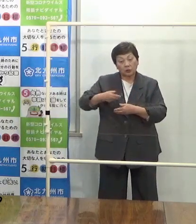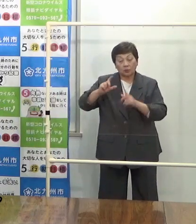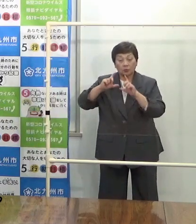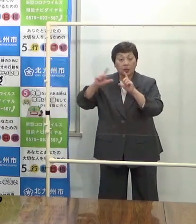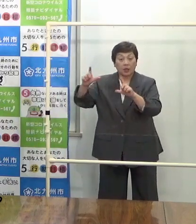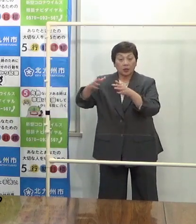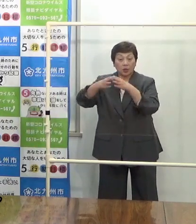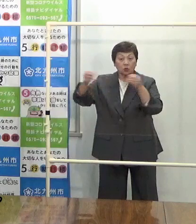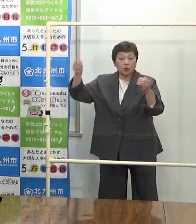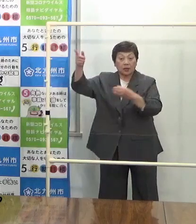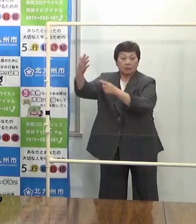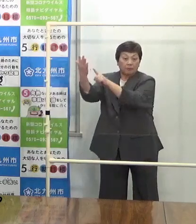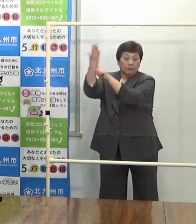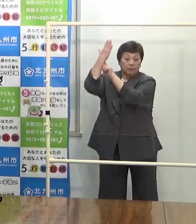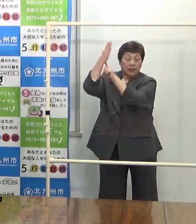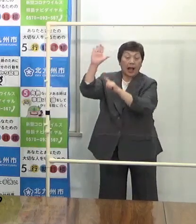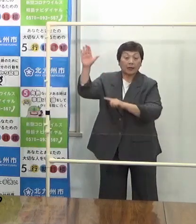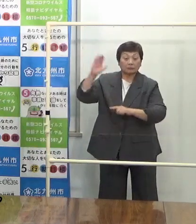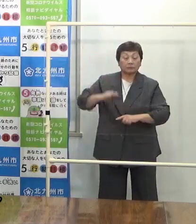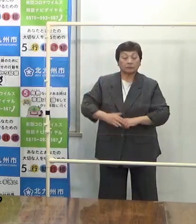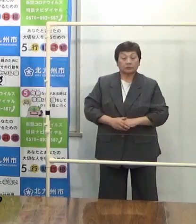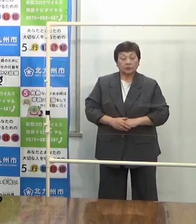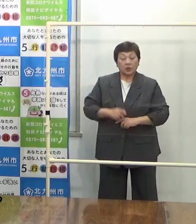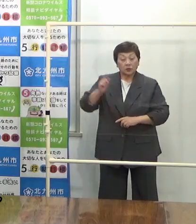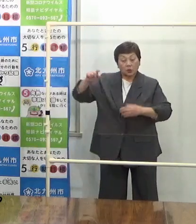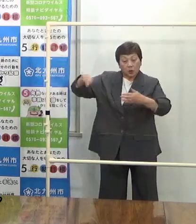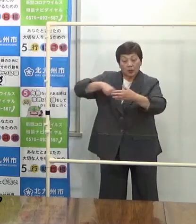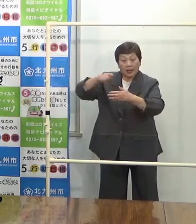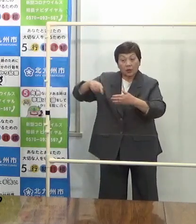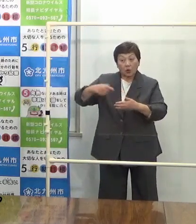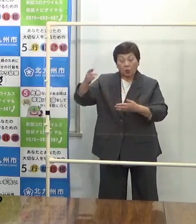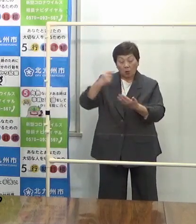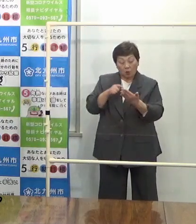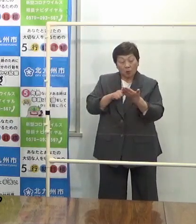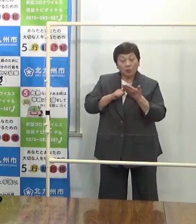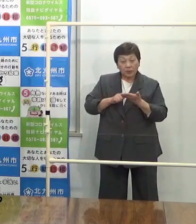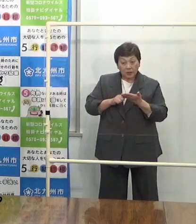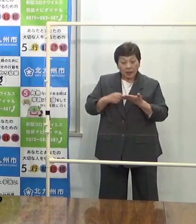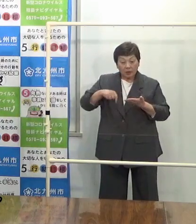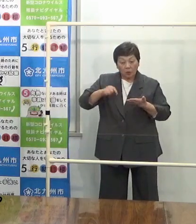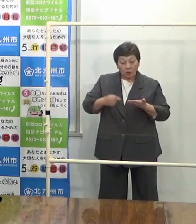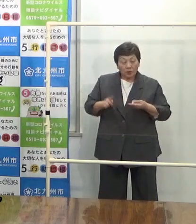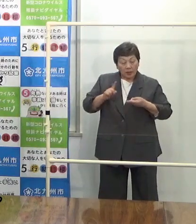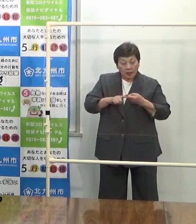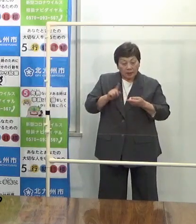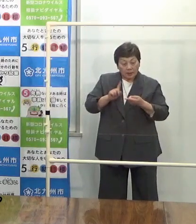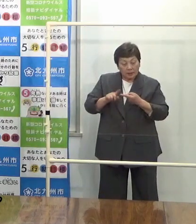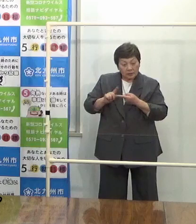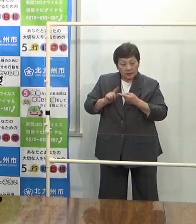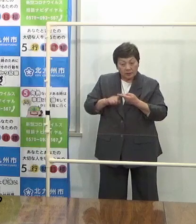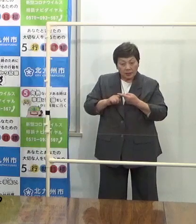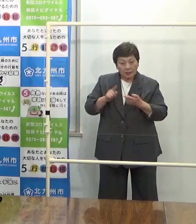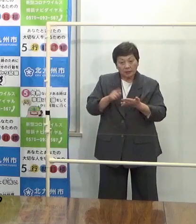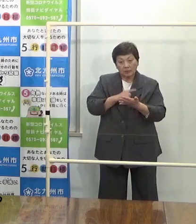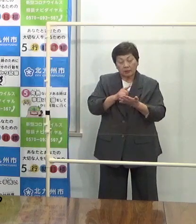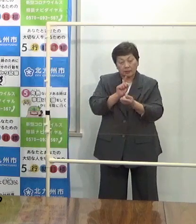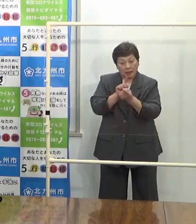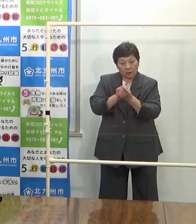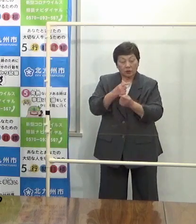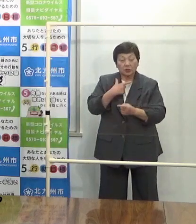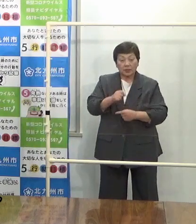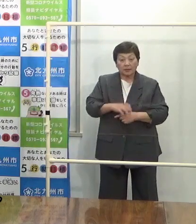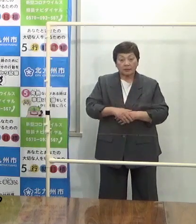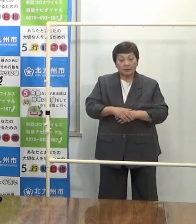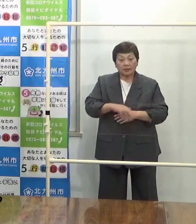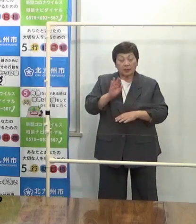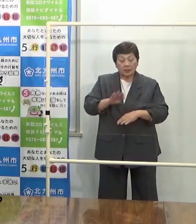から示される予定でありまして、その内容も踏まえて適切に対応してまいりたいと考えております。以上いろいろ